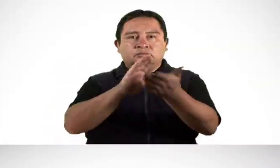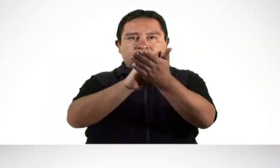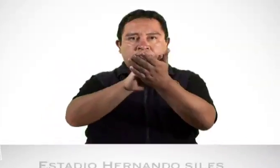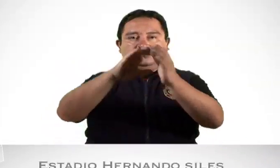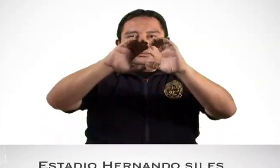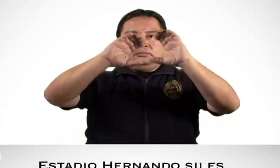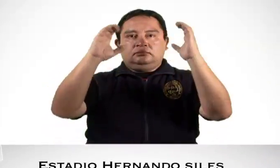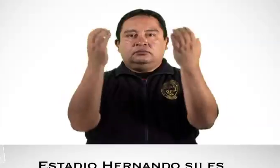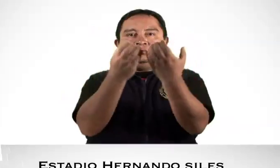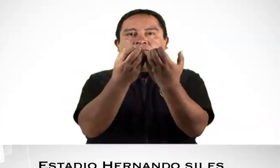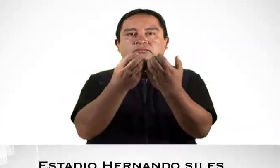Stadium.